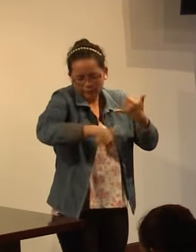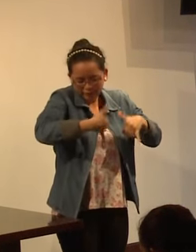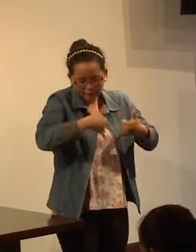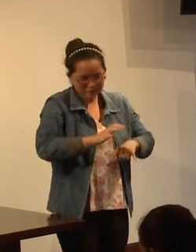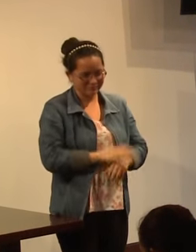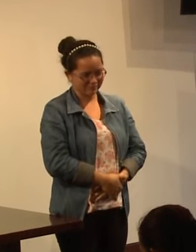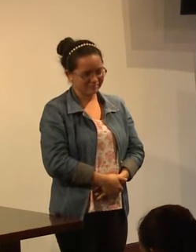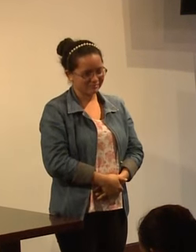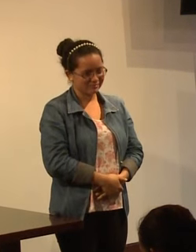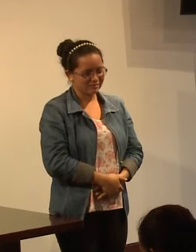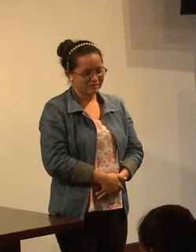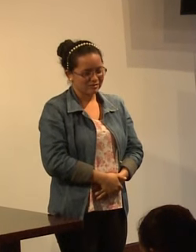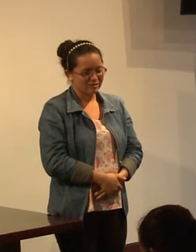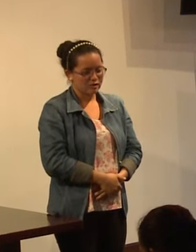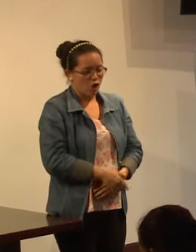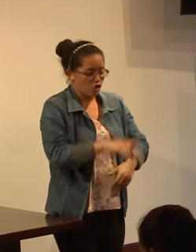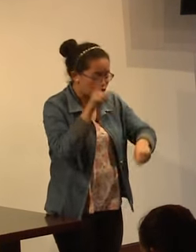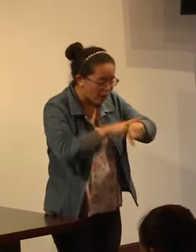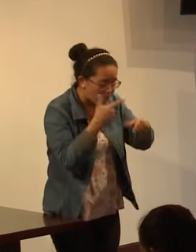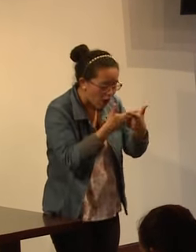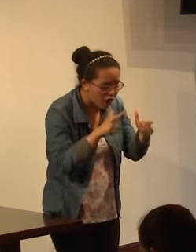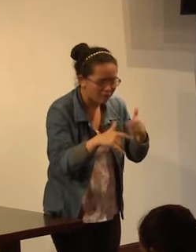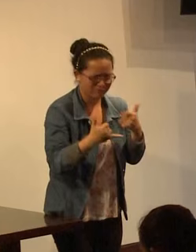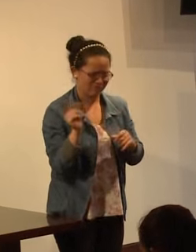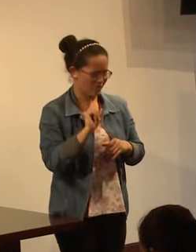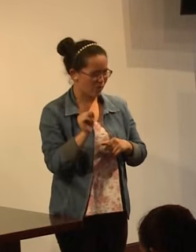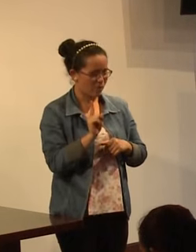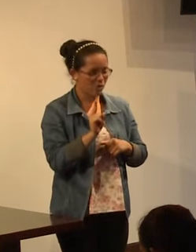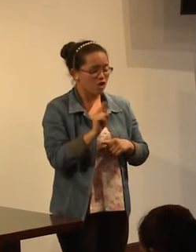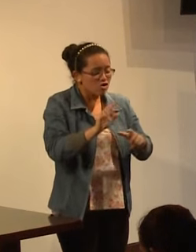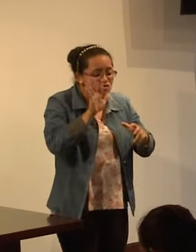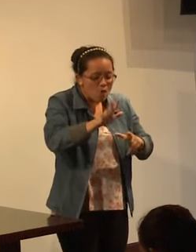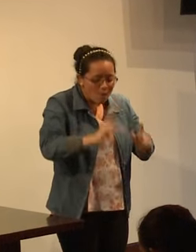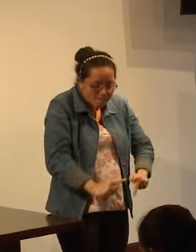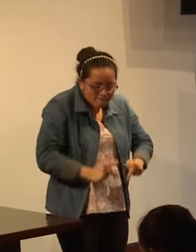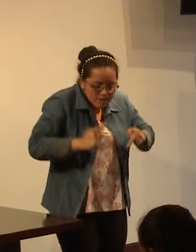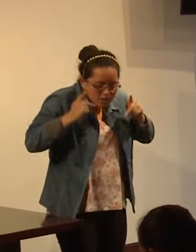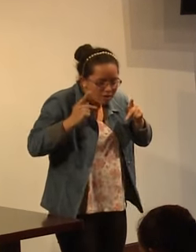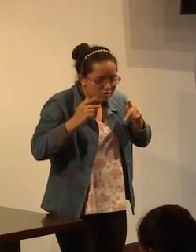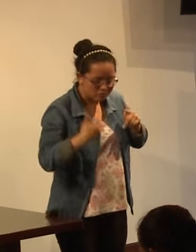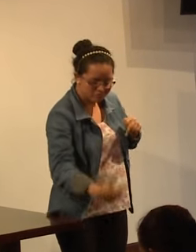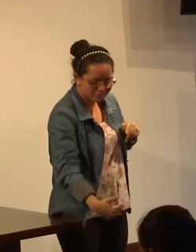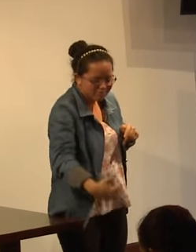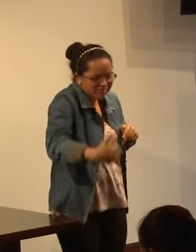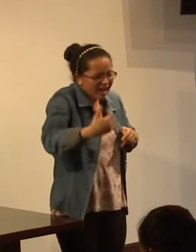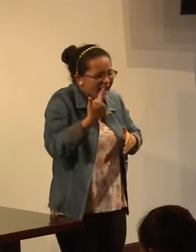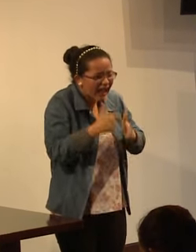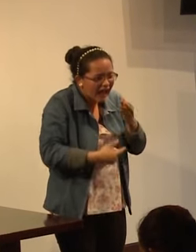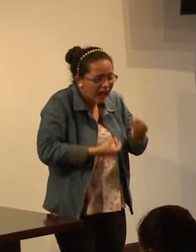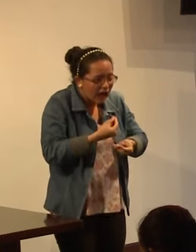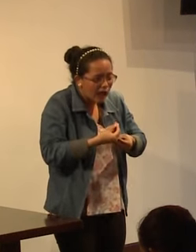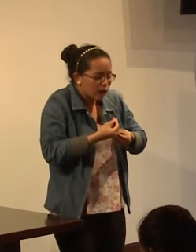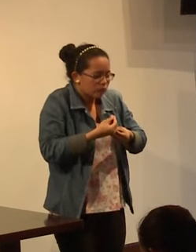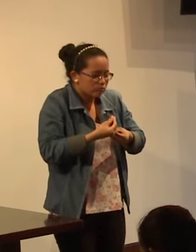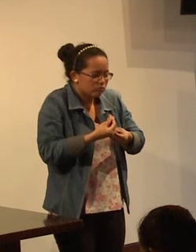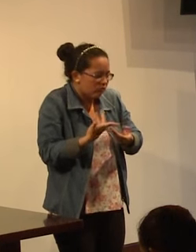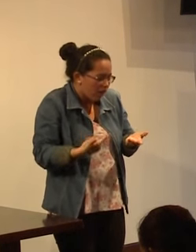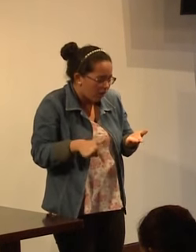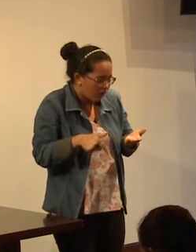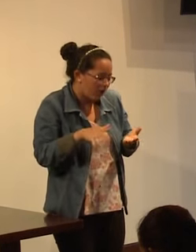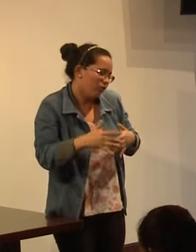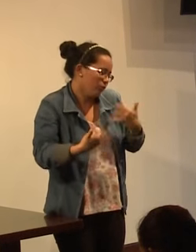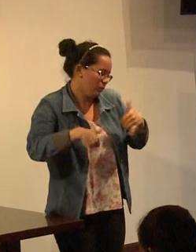niño no es lo que él hace en su tiempo libre. No, no, no. Un niño lo que hace es jugar, en su tiempo libre va y come, va y hace lo que la mamá le dice, pero el niño lo que tiene que hacer es